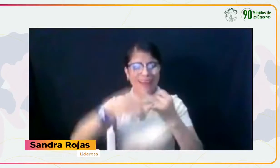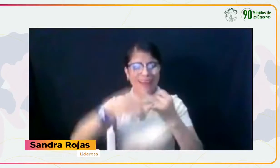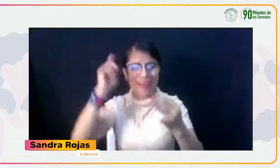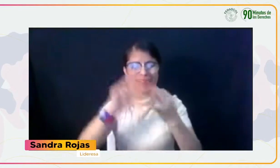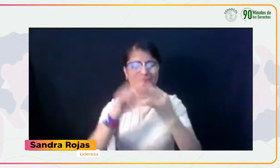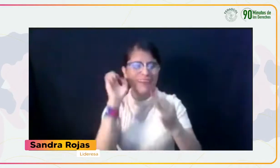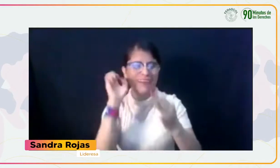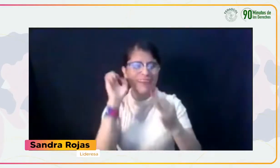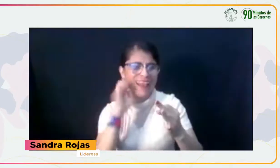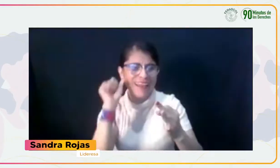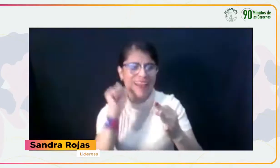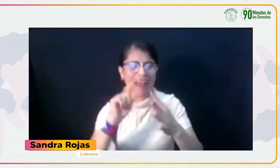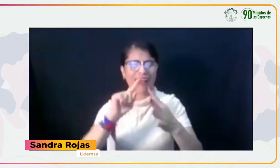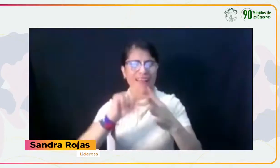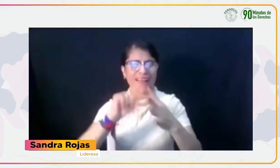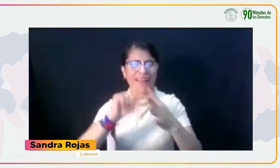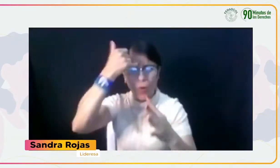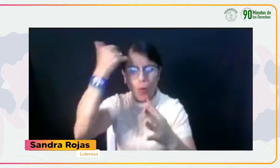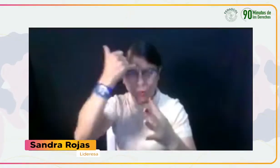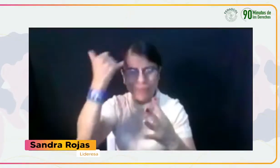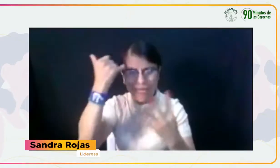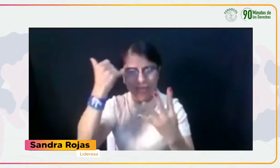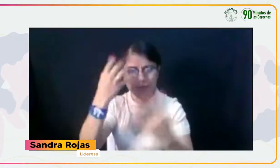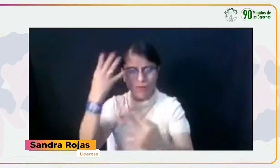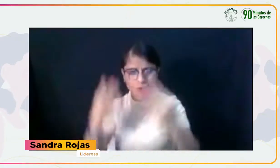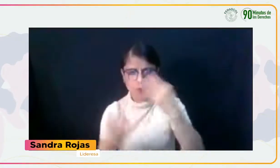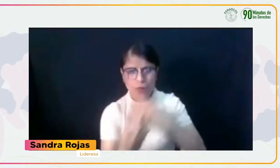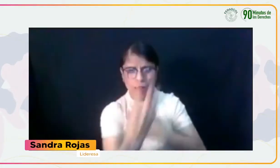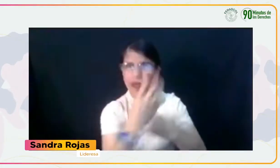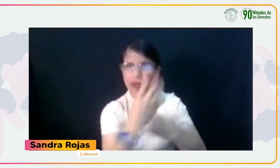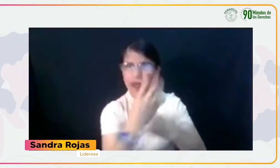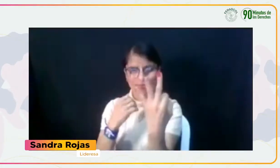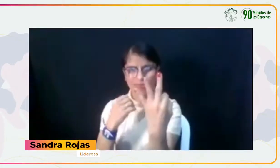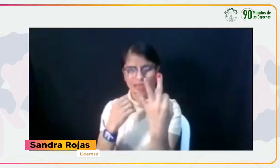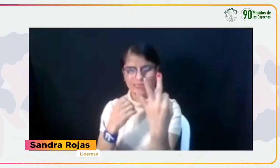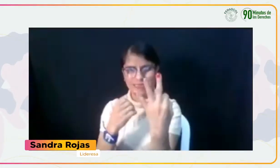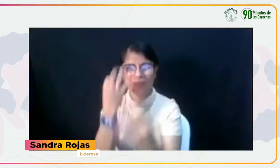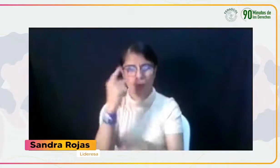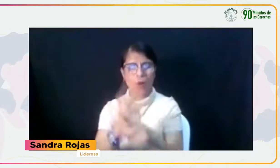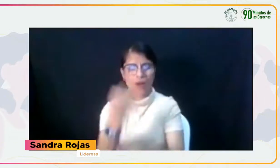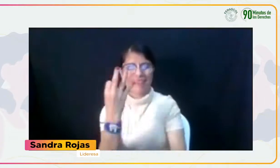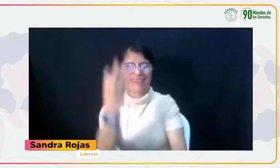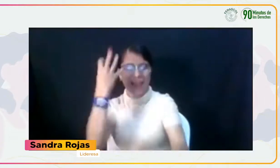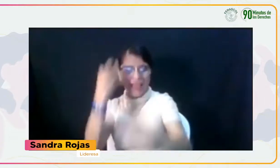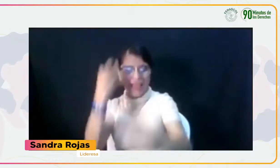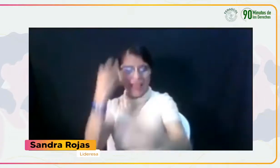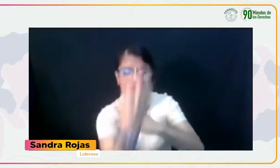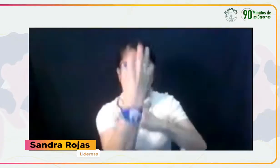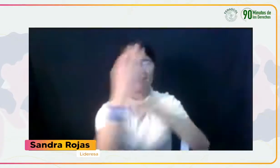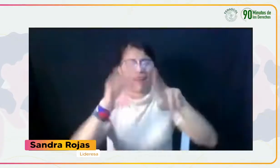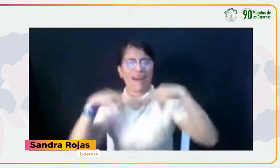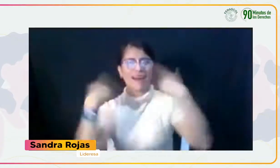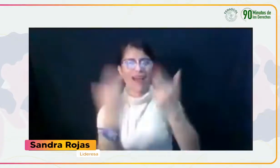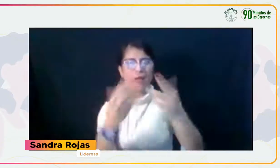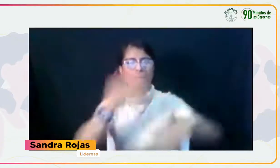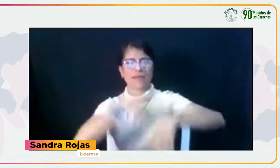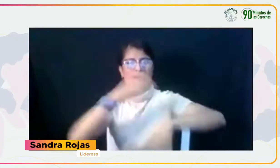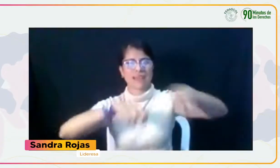mujeres, estuviste tú, estuvo Daniel, estuvo José, estuve yo, estuvo también otra compañera en